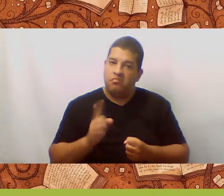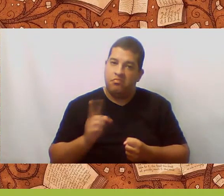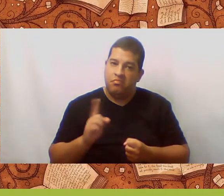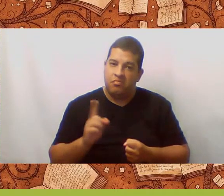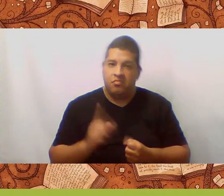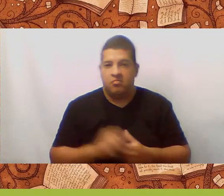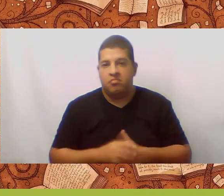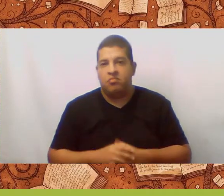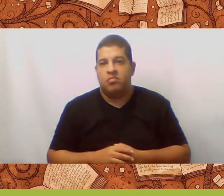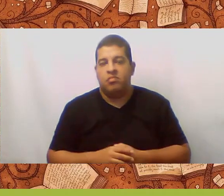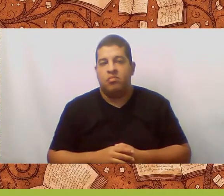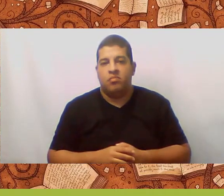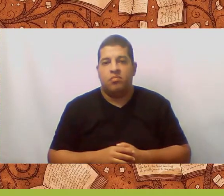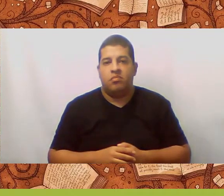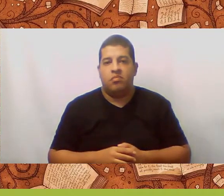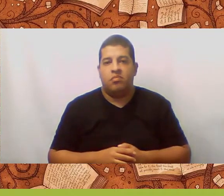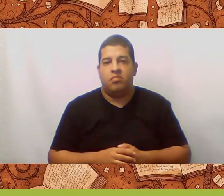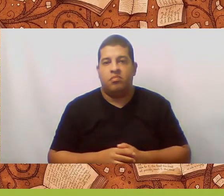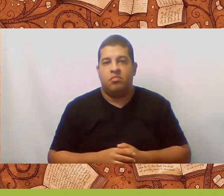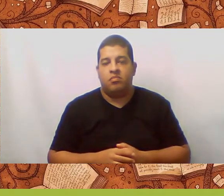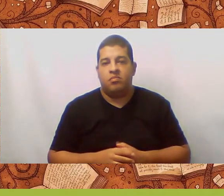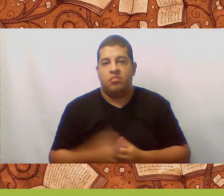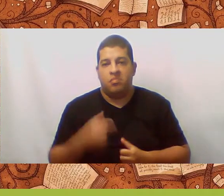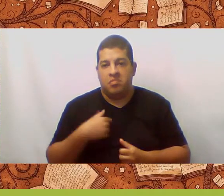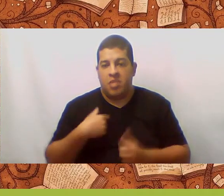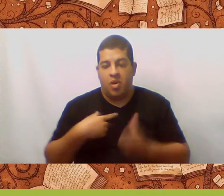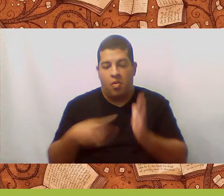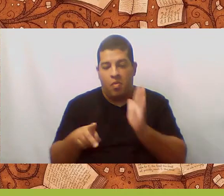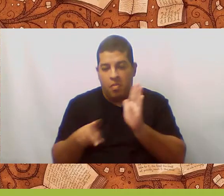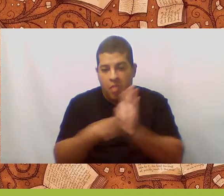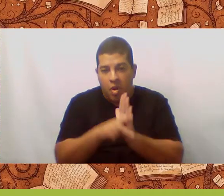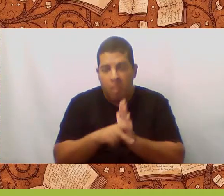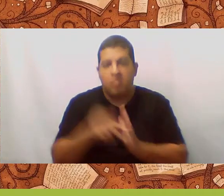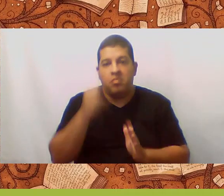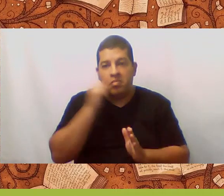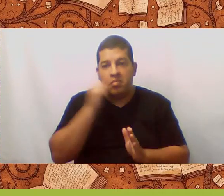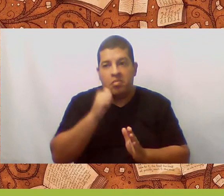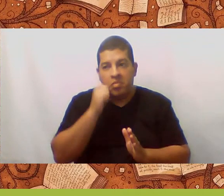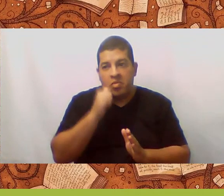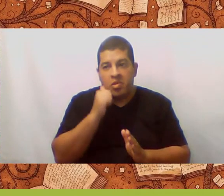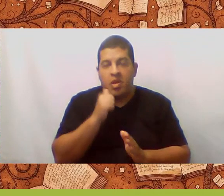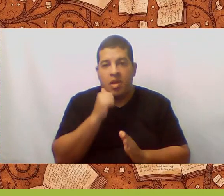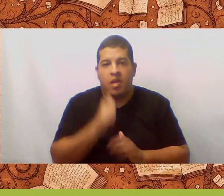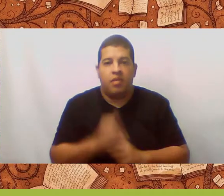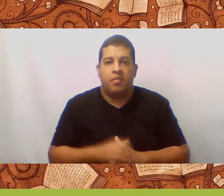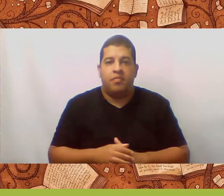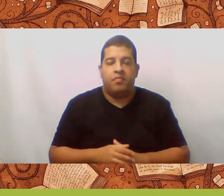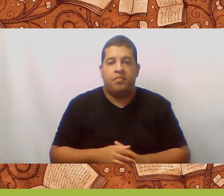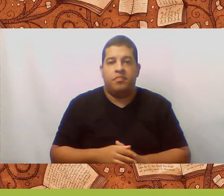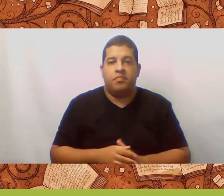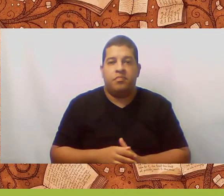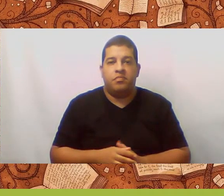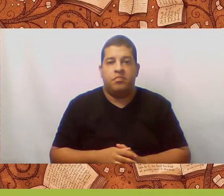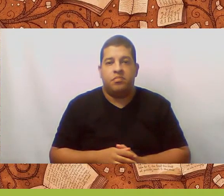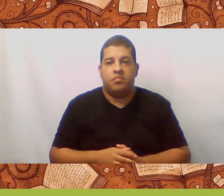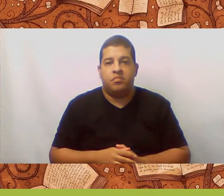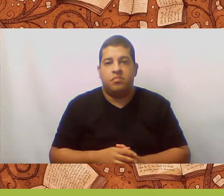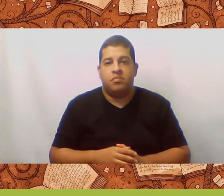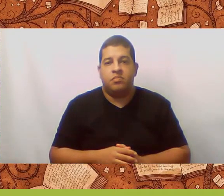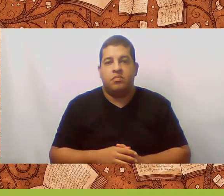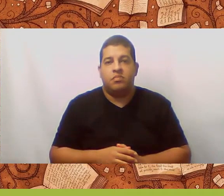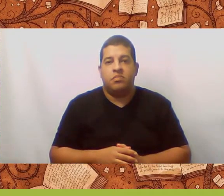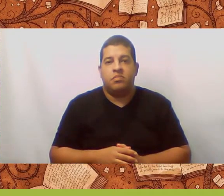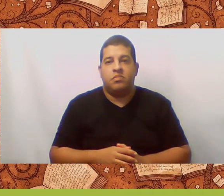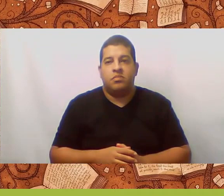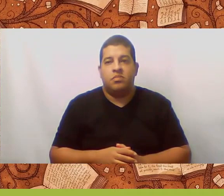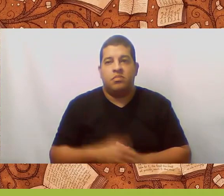o domínio ou a posse das suas mulheres, né, esses passassem a